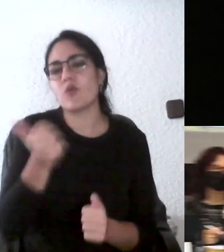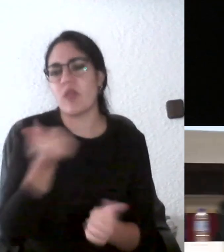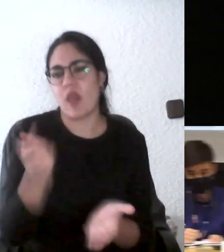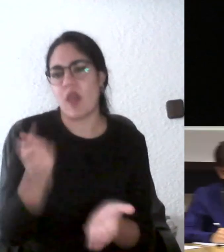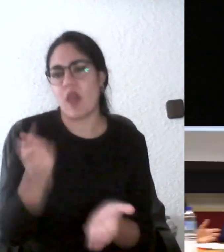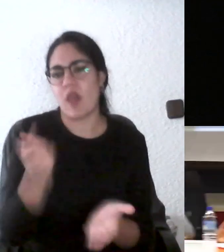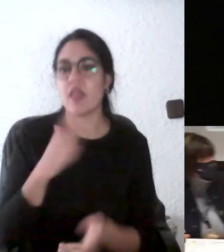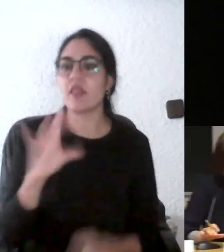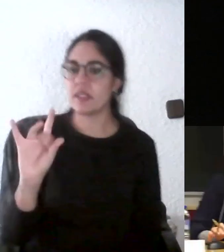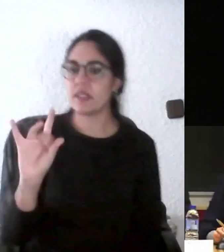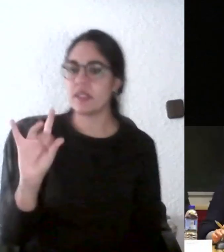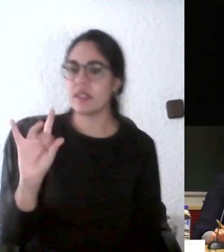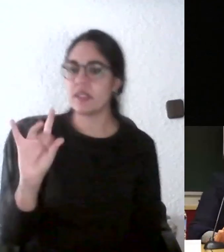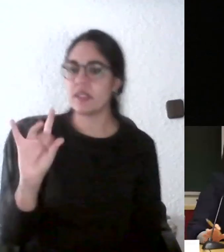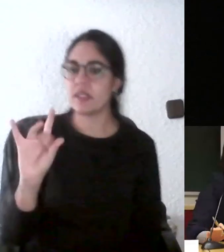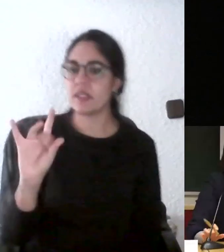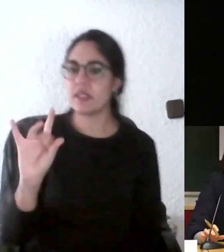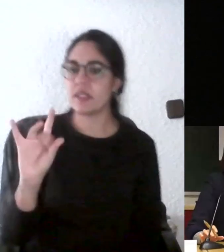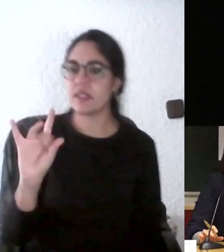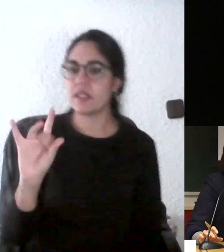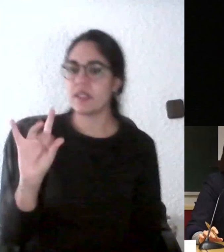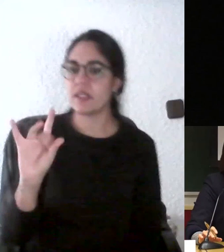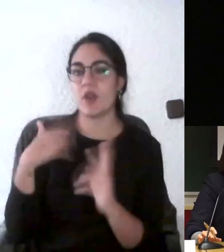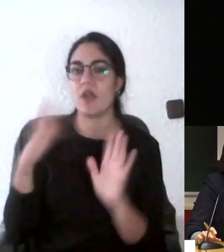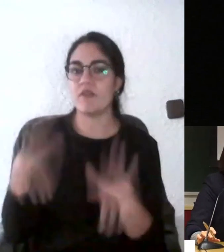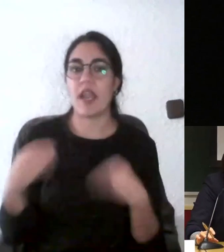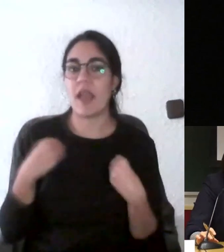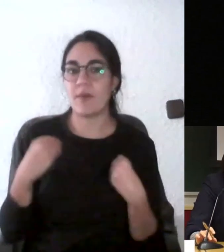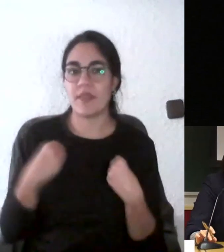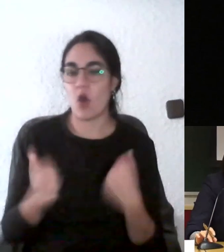de tal en esa prueba sabes es que la vida te da la oportunidad que te dan